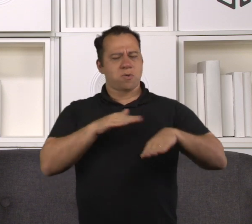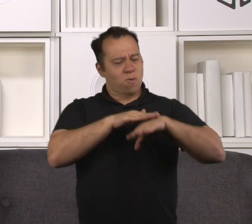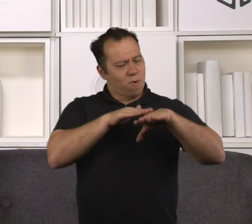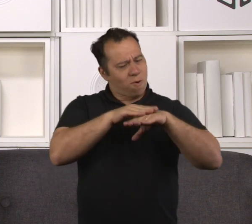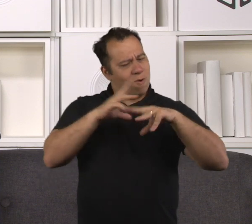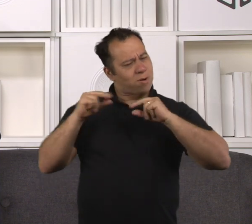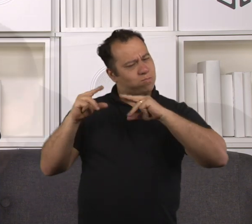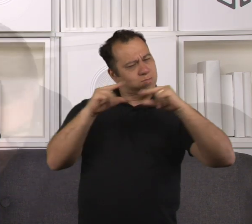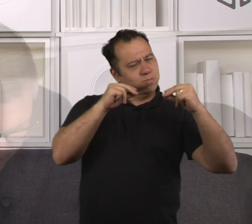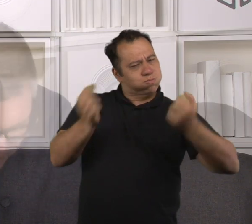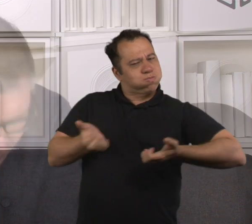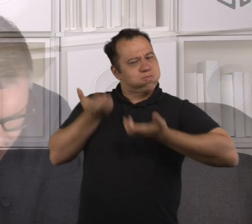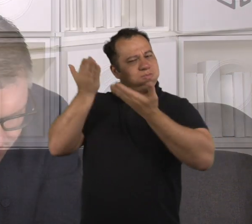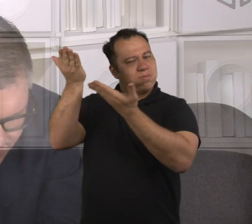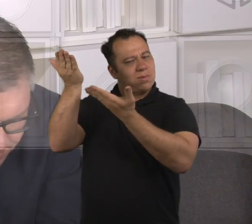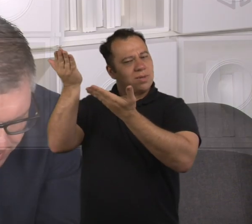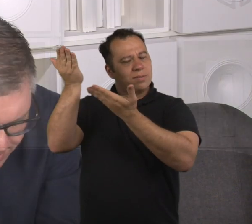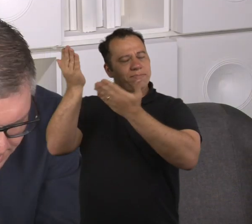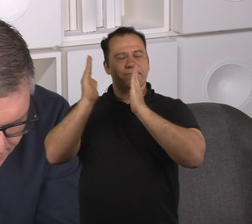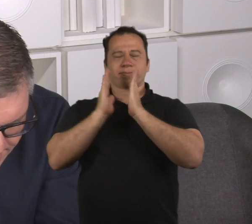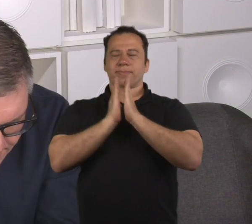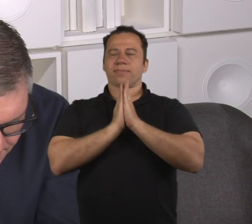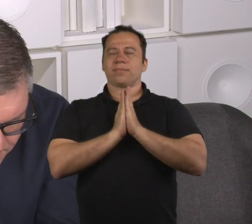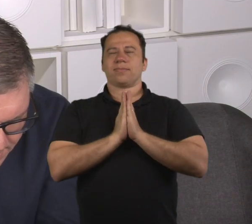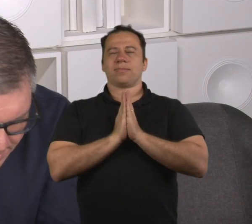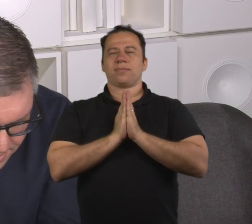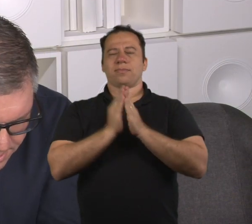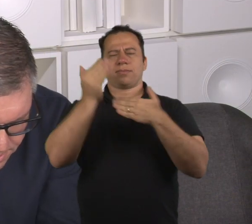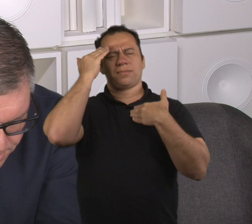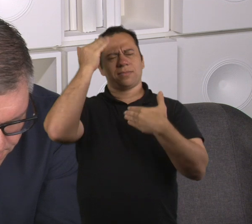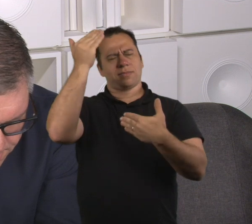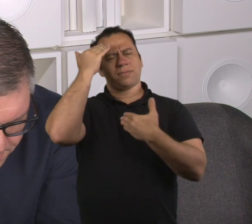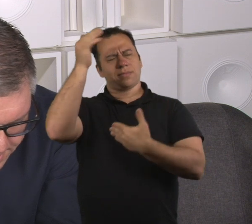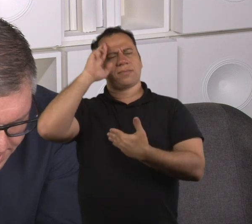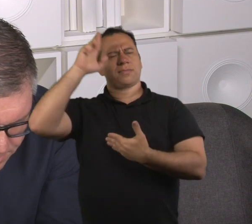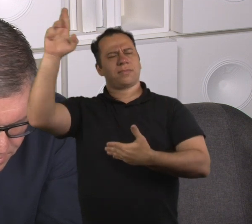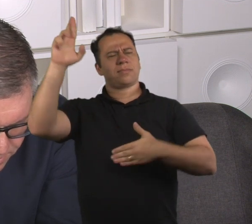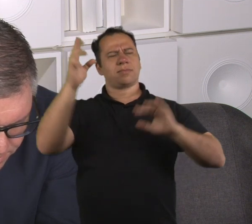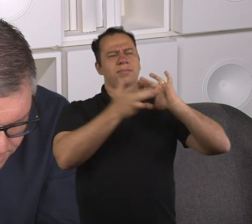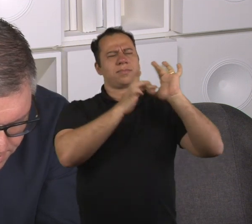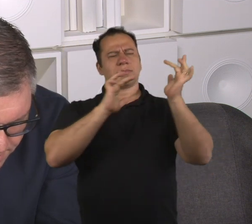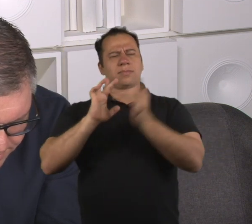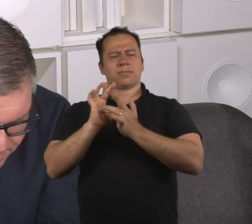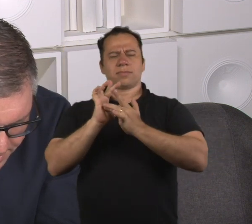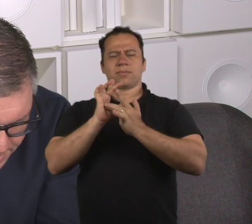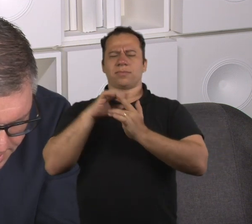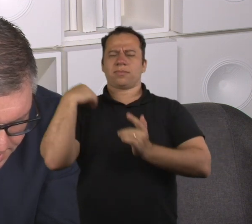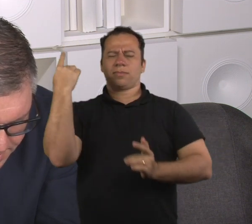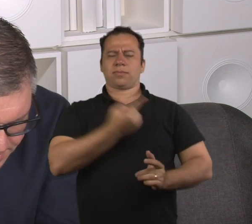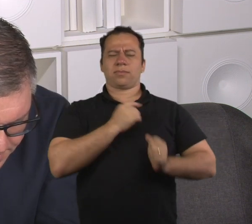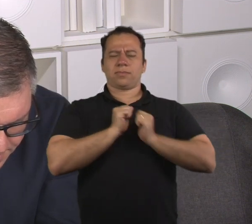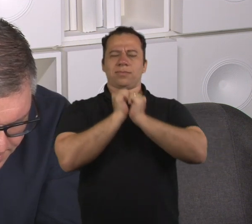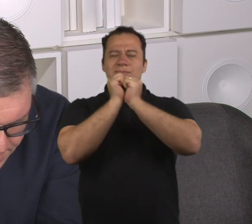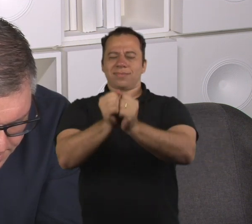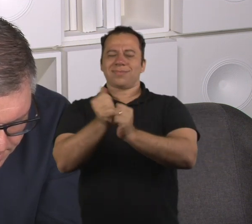conversa. Obrigado, Senhor. Obrigado, Jesus, por estarmos juntos